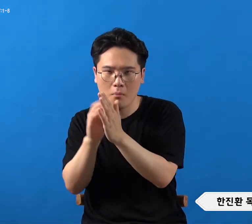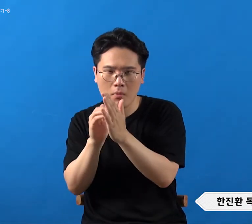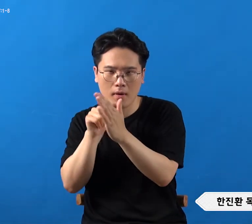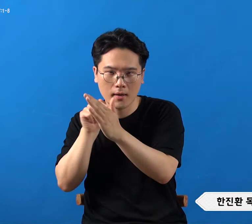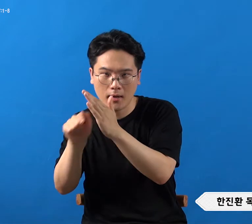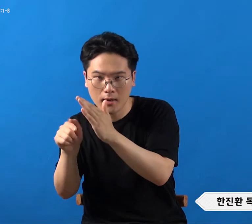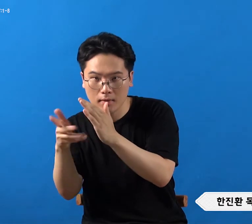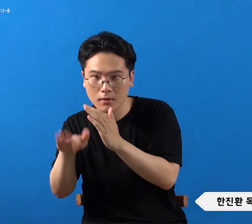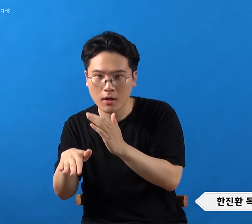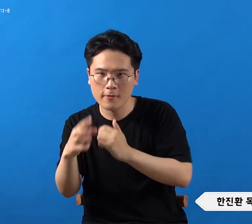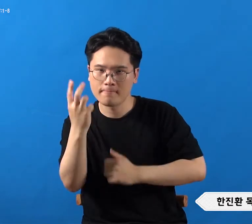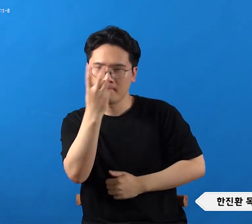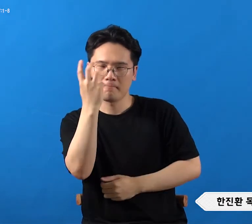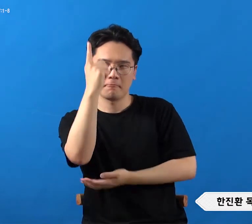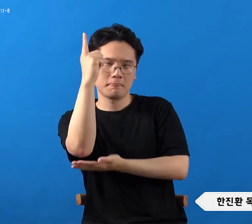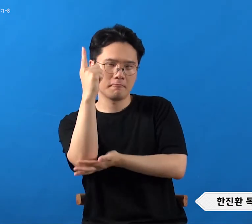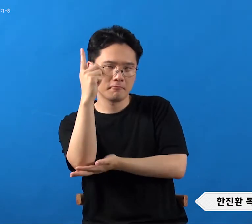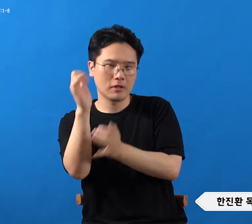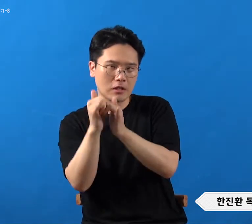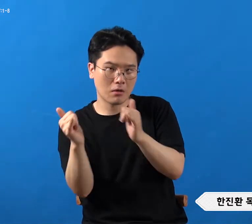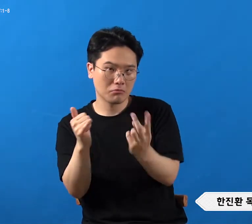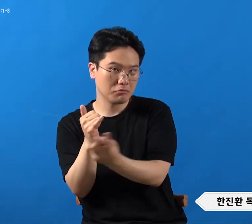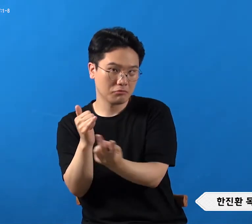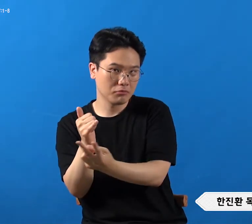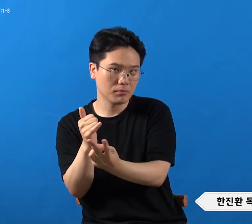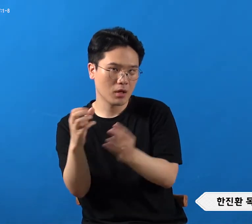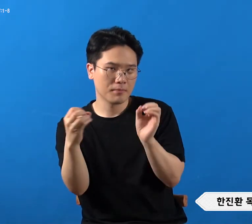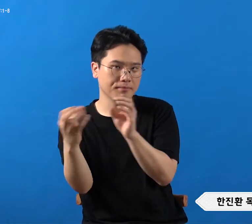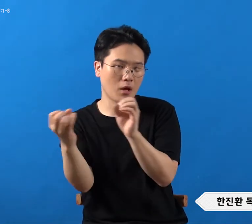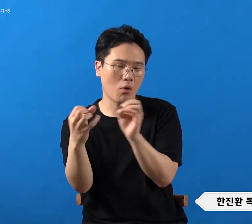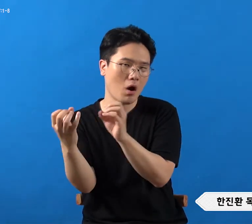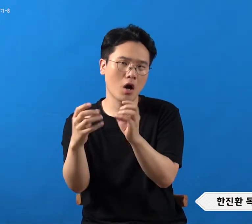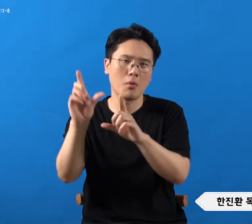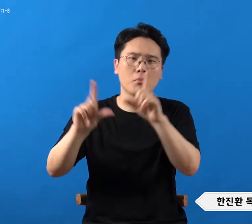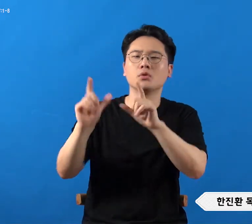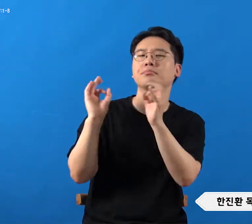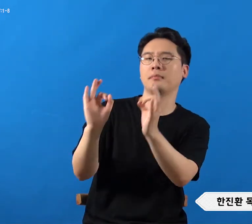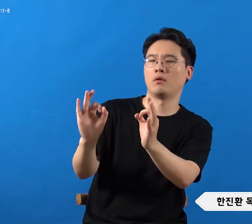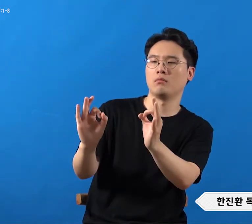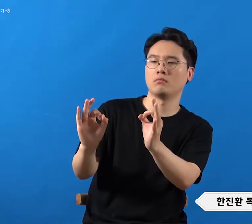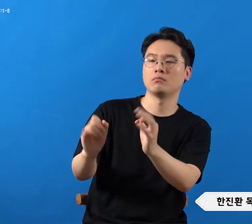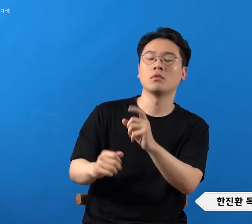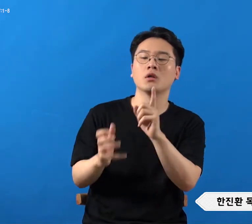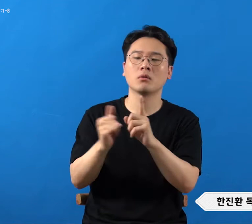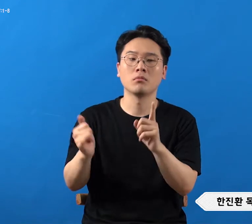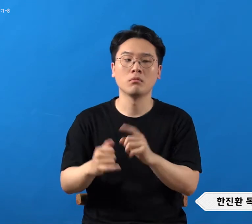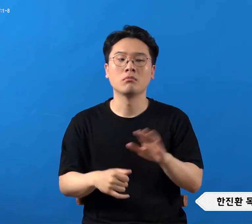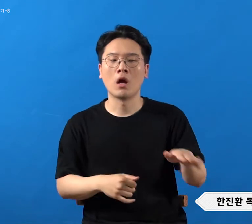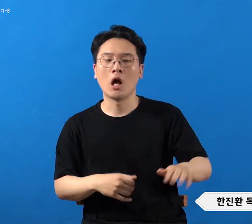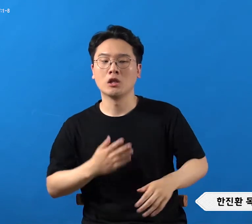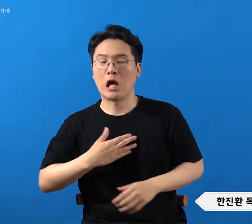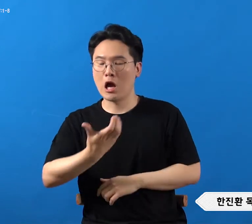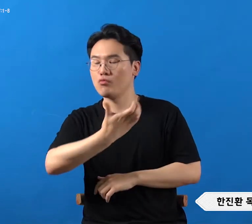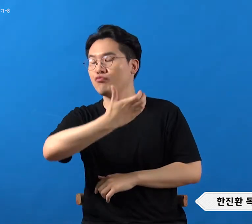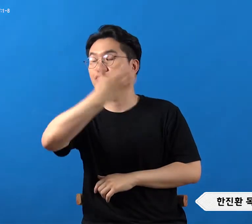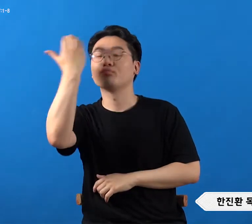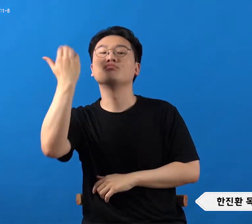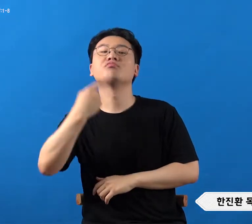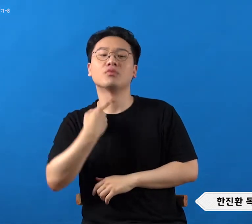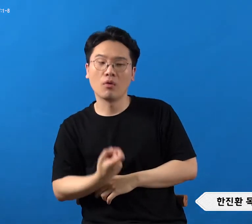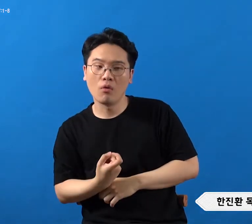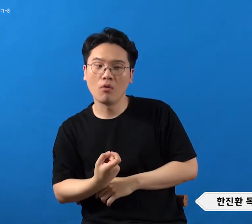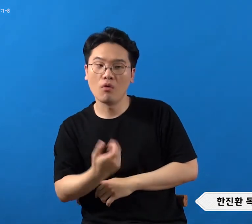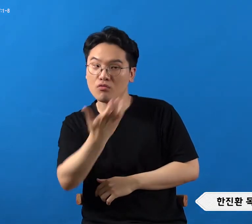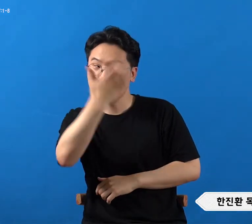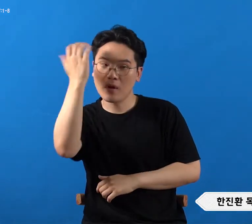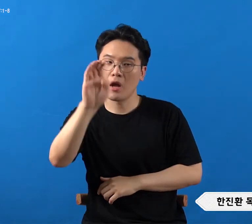두 사람이 서로 속삭대는 소리가 들립니다. 한 사람이 자기가 꿈을 꿨다고 하면서 꿈에 보리떡 하나가